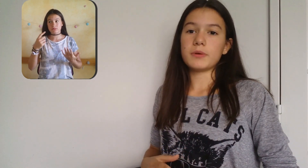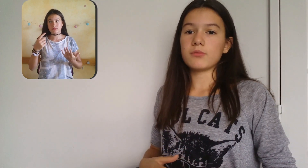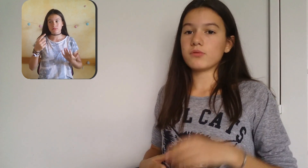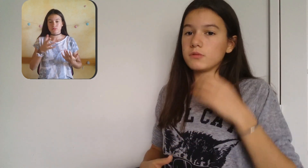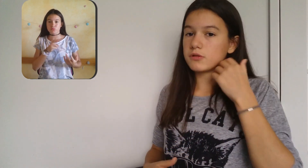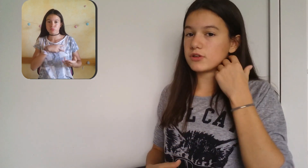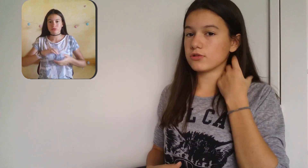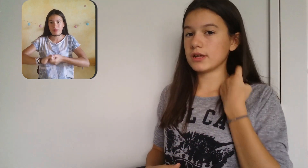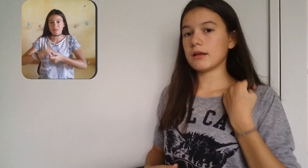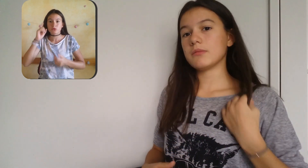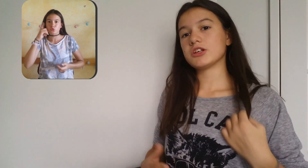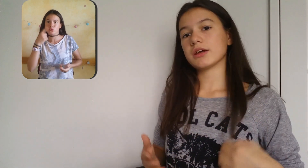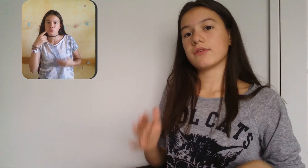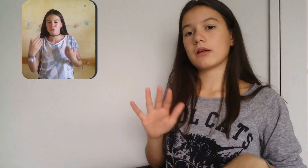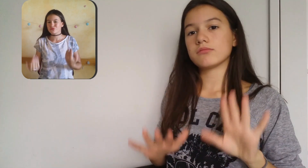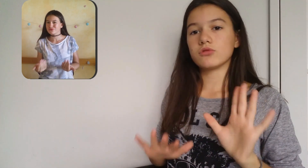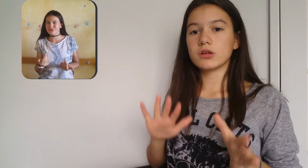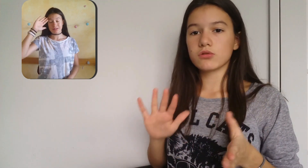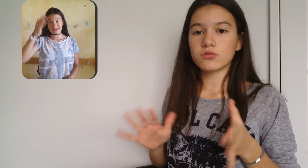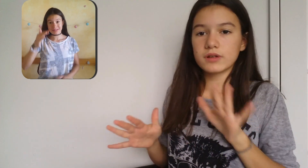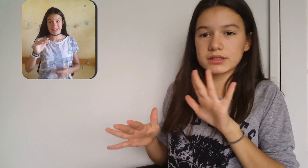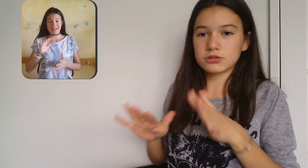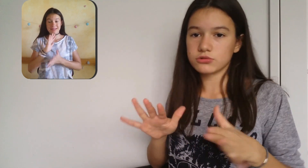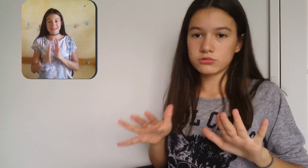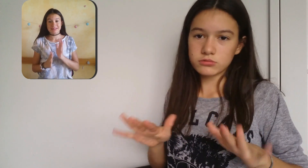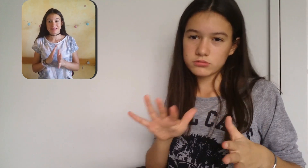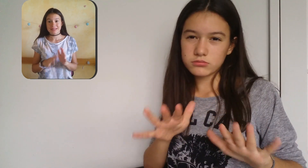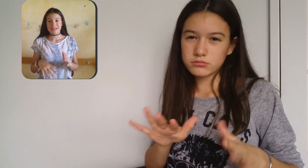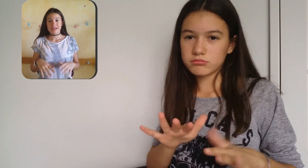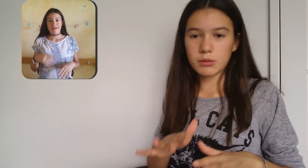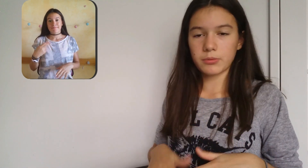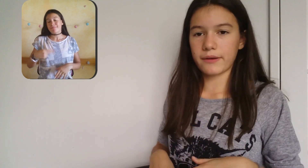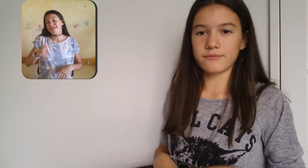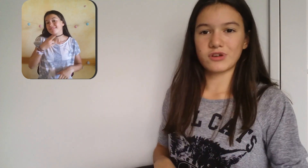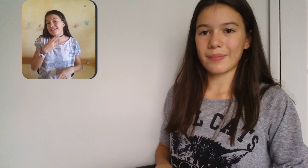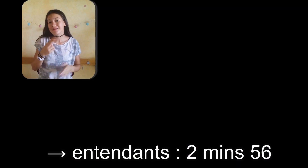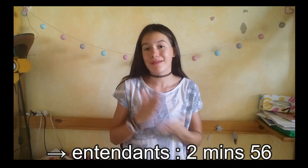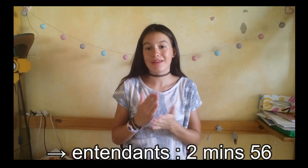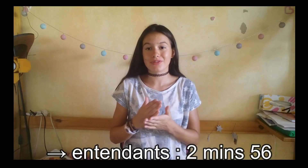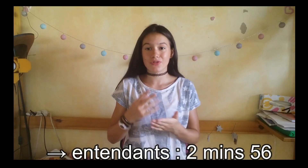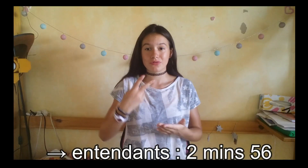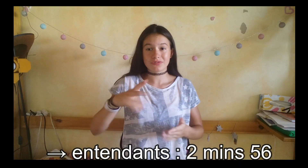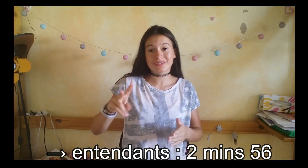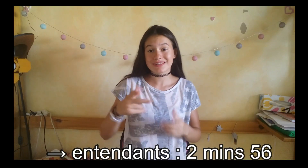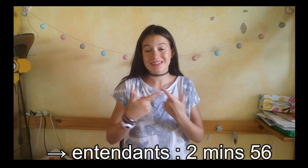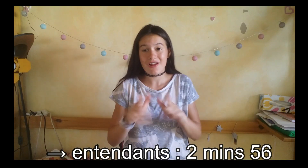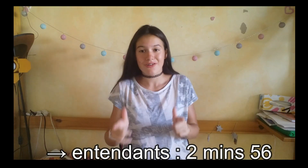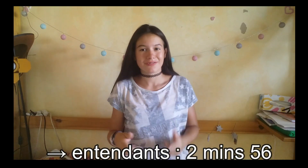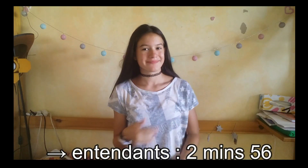je suis pas non plus une professionnelle, mais j'arrive à tenir une conversation à peu près, voilà.